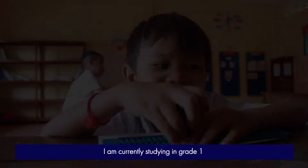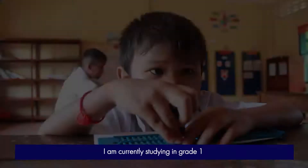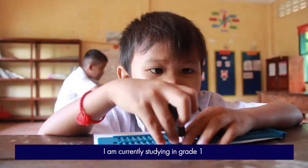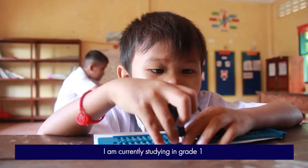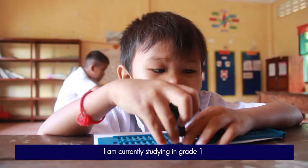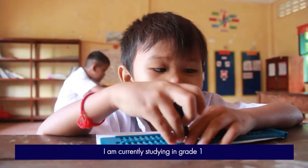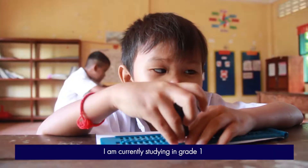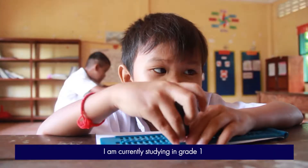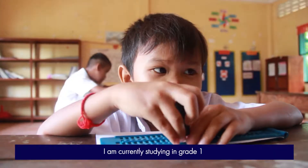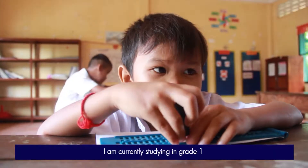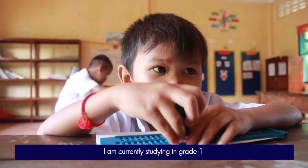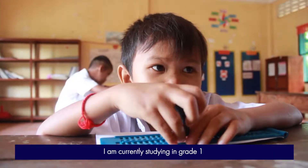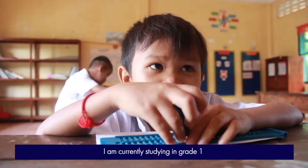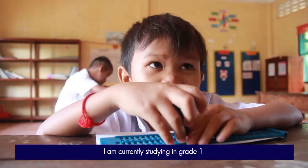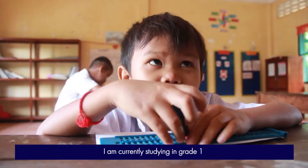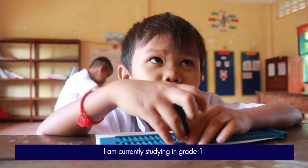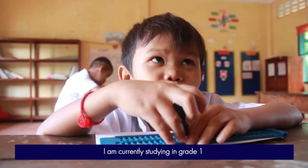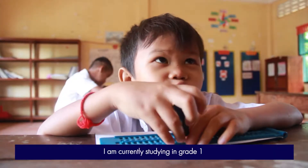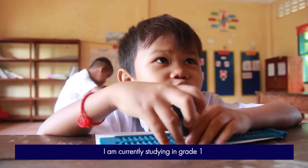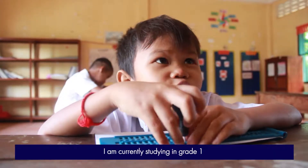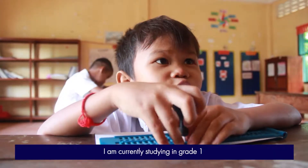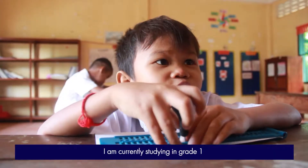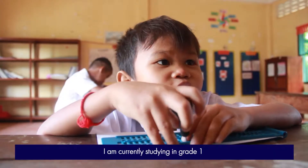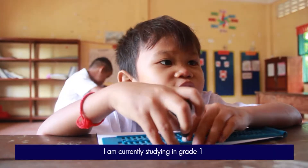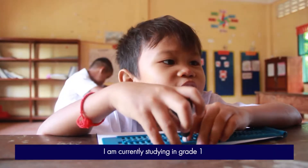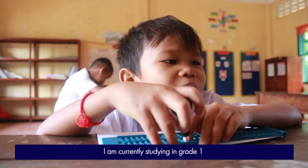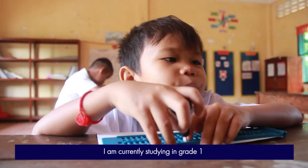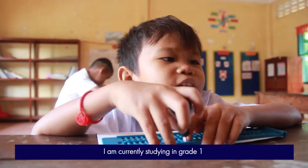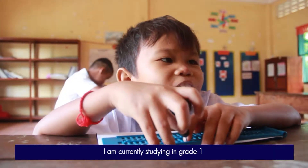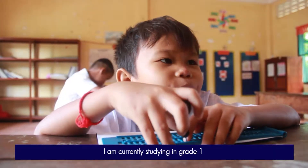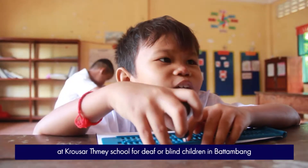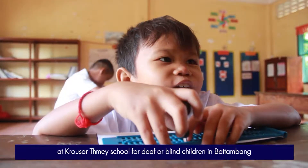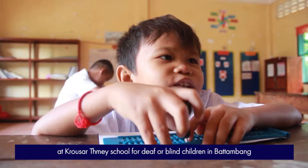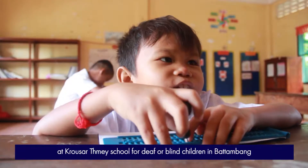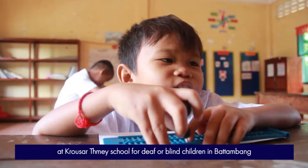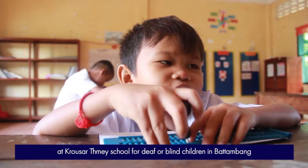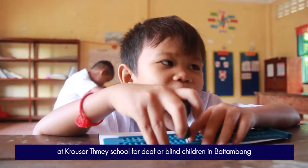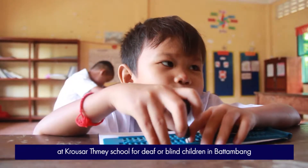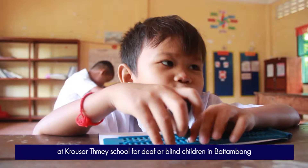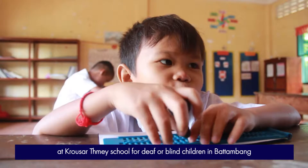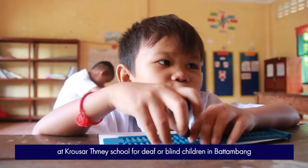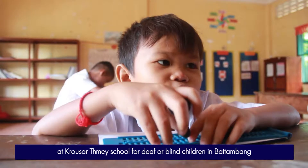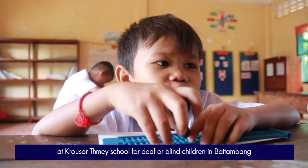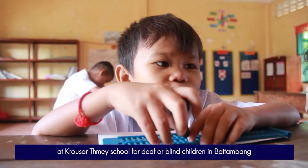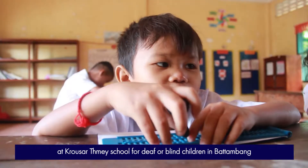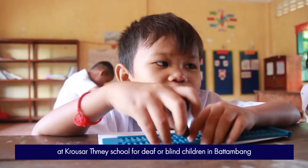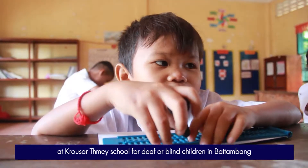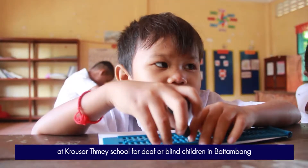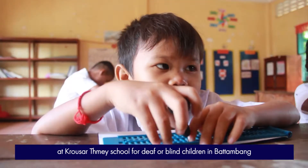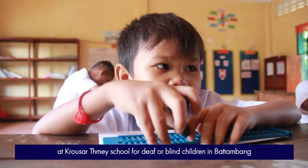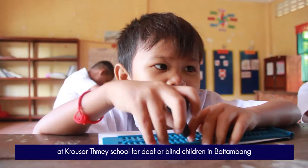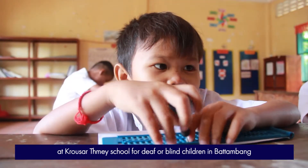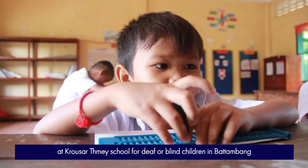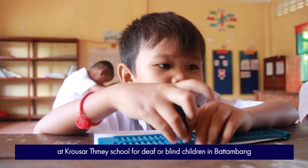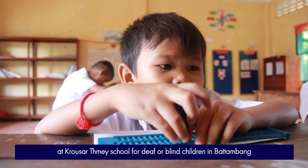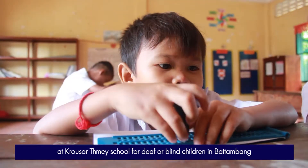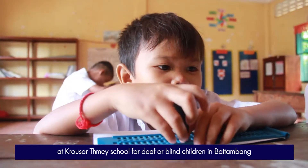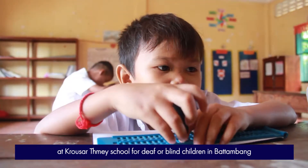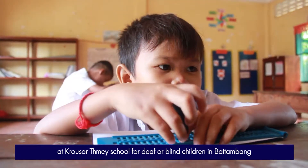រៀននៅថ្នាក់ទី1ឡាបការផ្នែកនៅឡាបកោតហើយនៅសាលាកោតឆ្លង